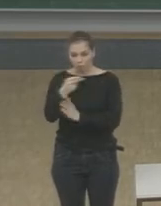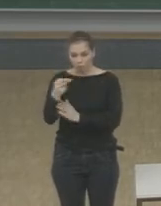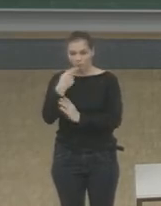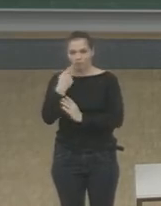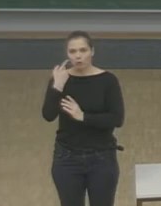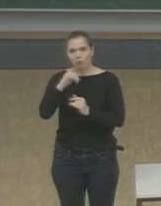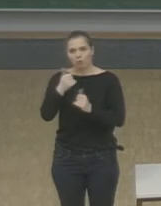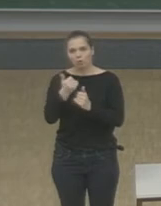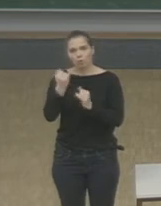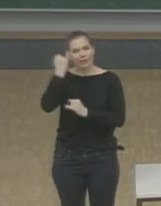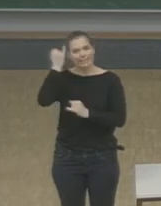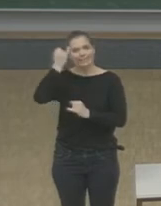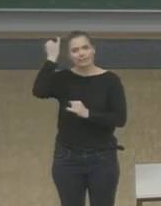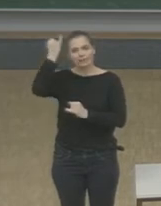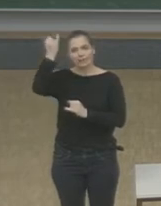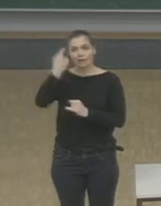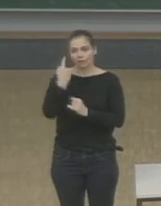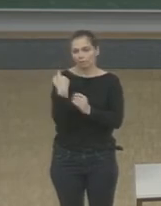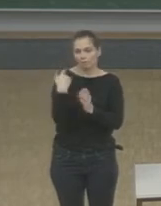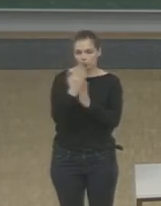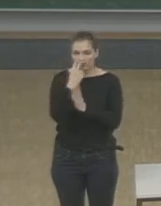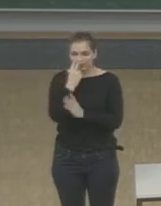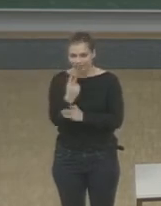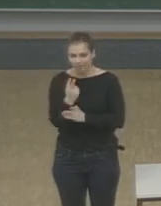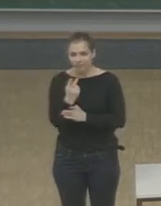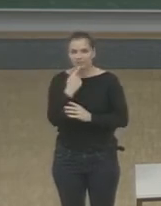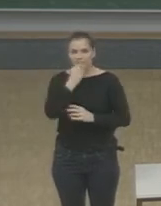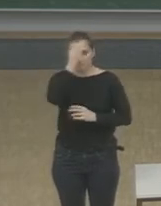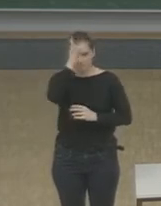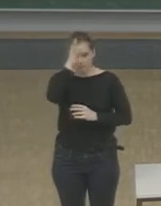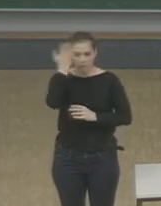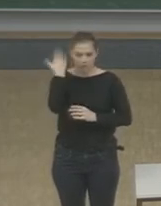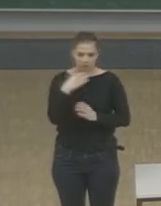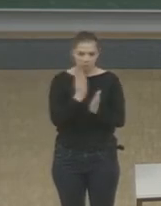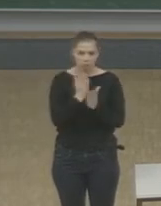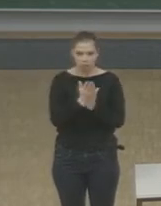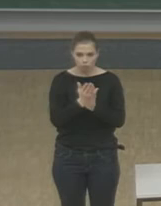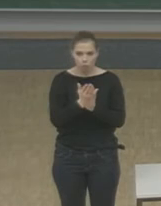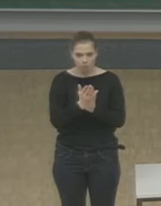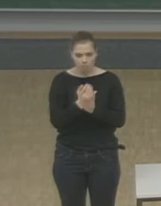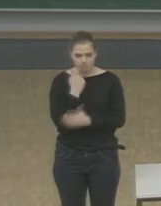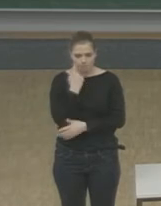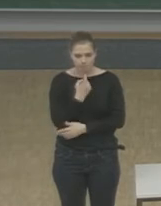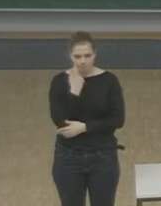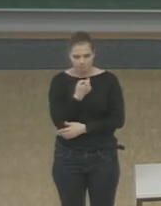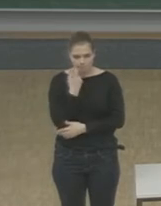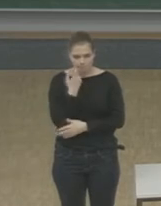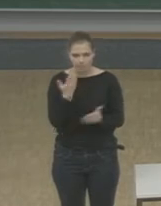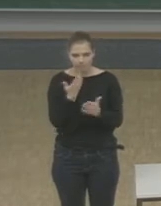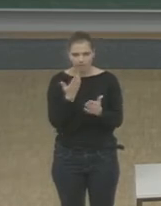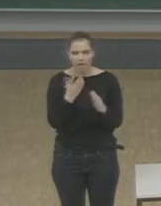hehren Idealen, wie dem ersten, was Sie gesehen haben, im Bildungsthema seit jeher auch die Frage aufgehoben war,